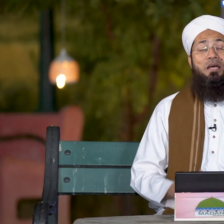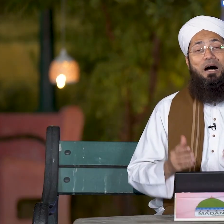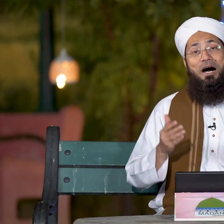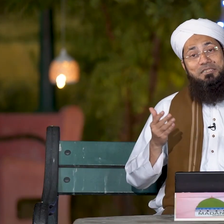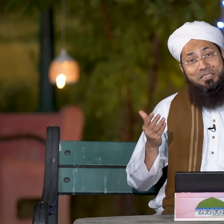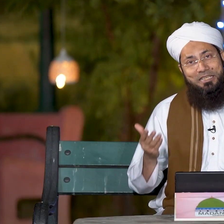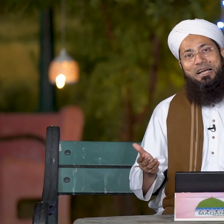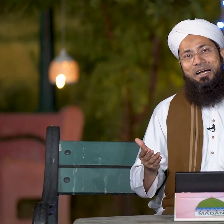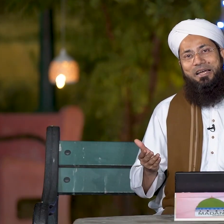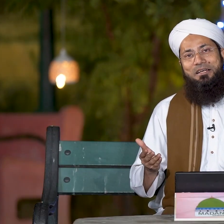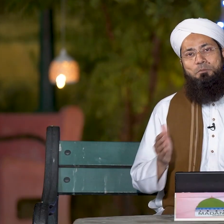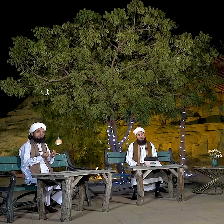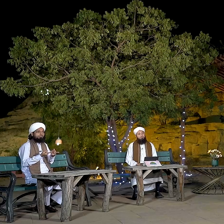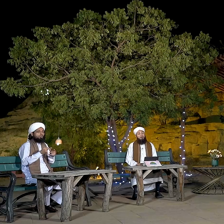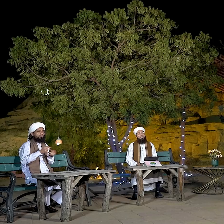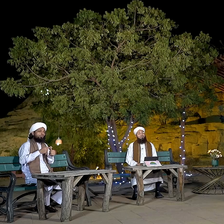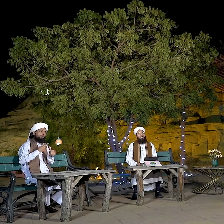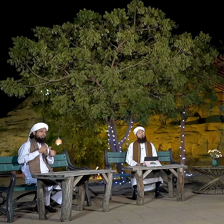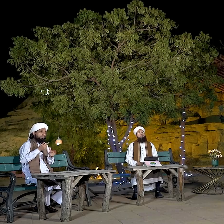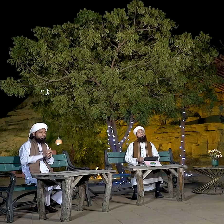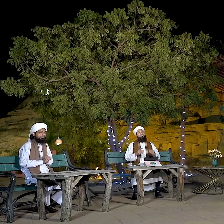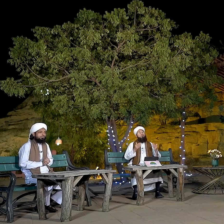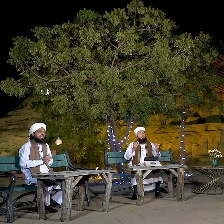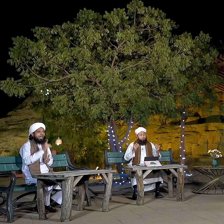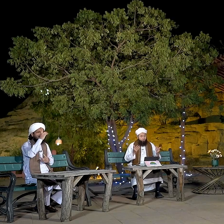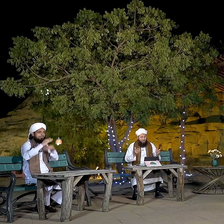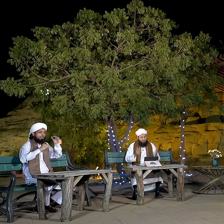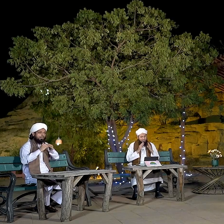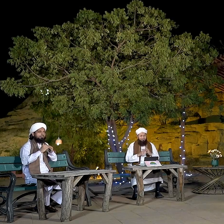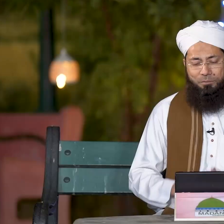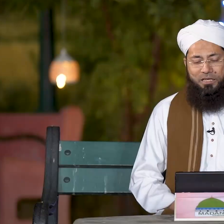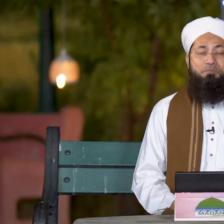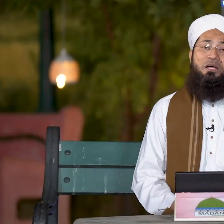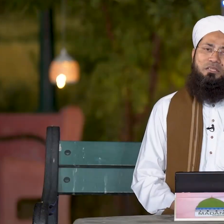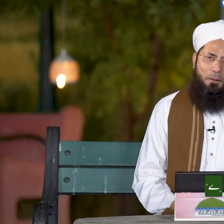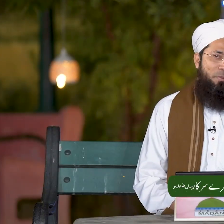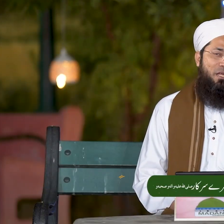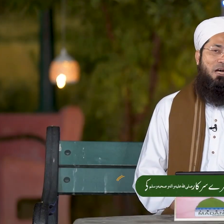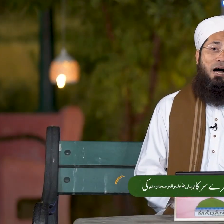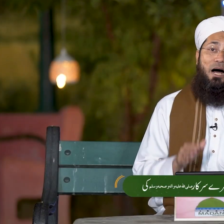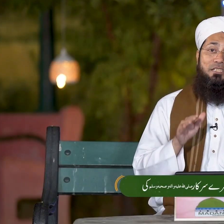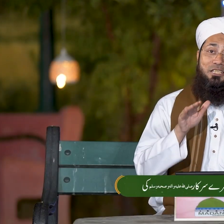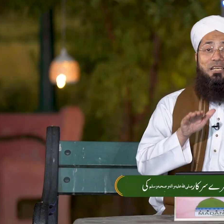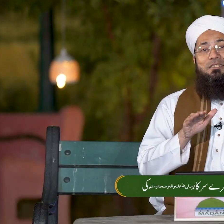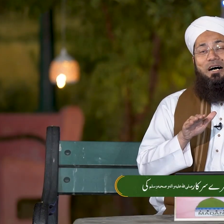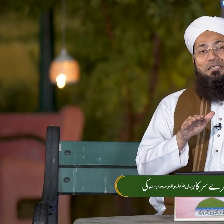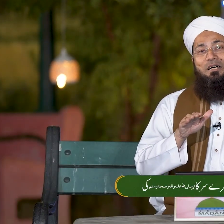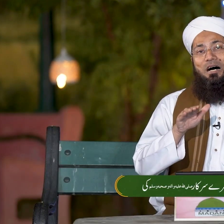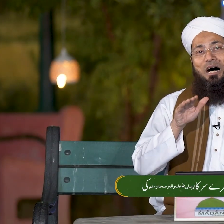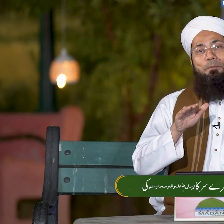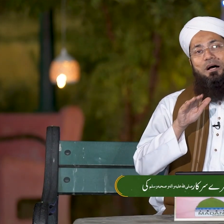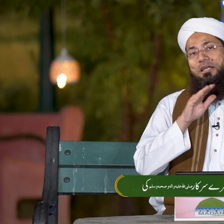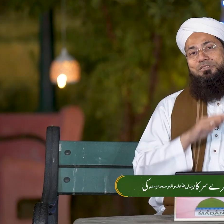کی عاجزی کیا ہے؟ اللہ پاک نے آپ کو جتنے بھی فتوحات عطا فرمائیں تب بھی عاجزی کے